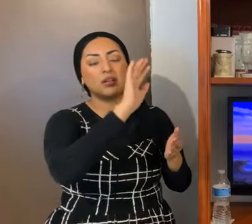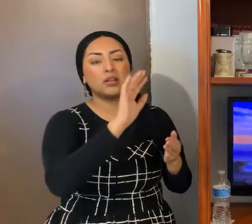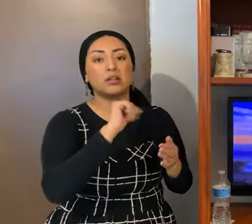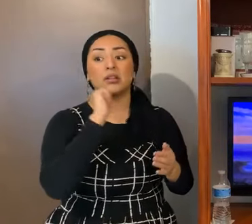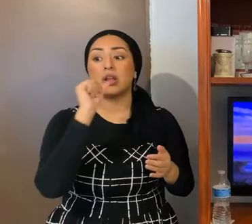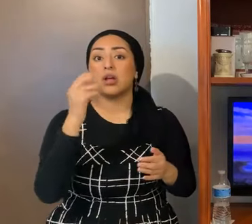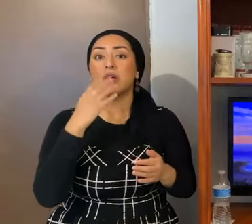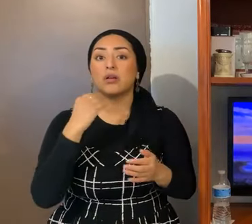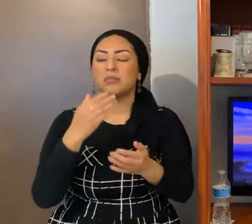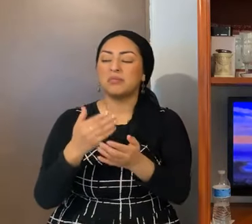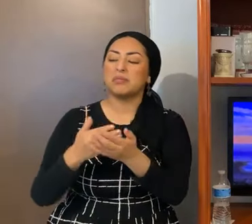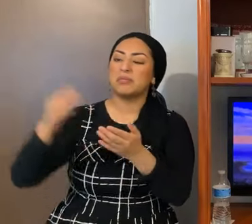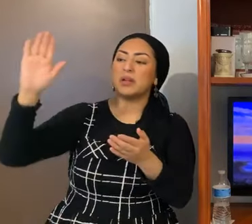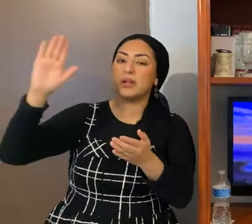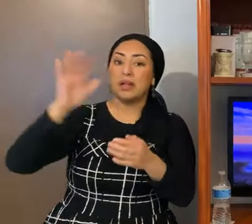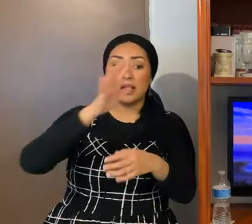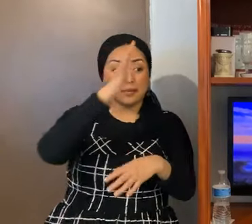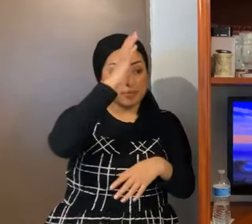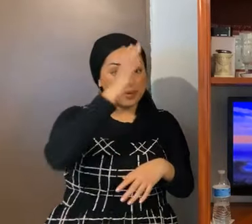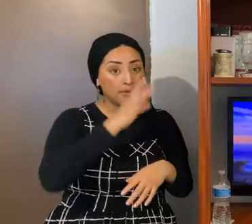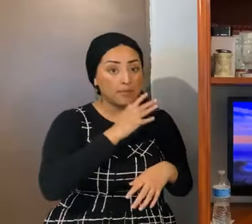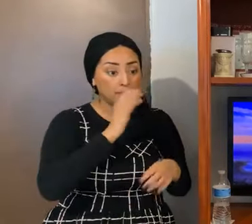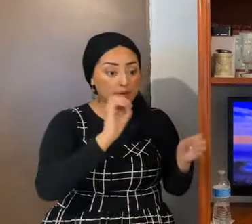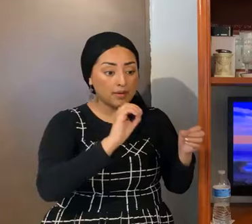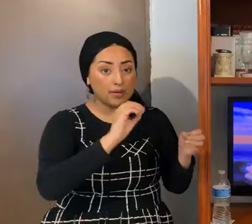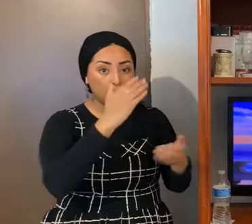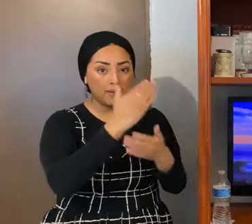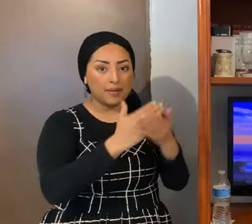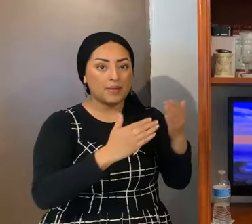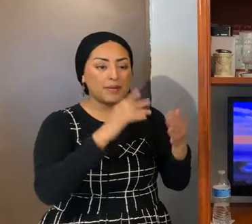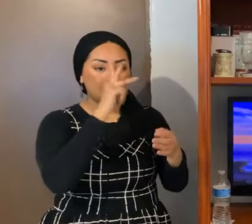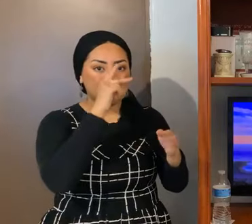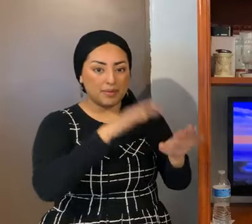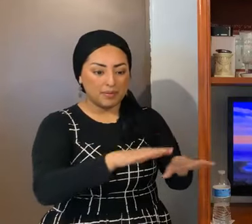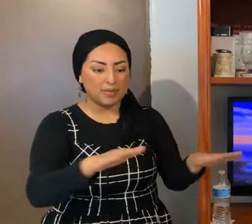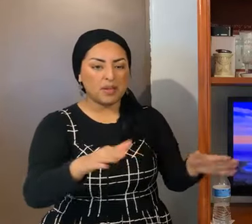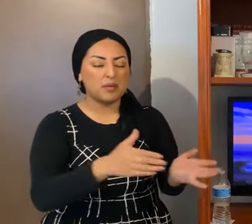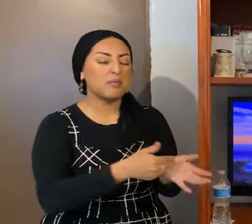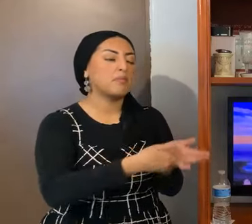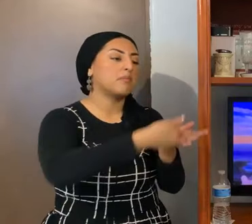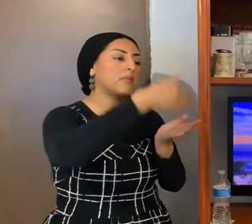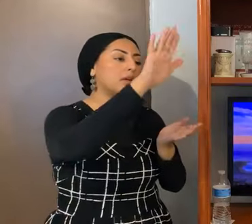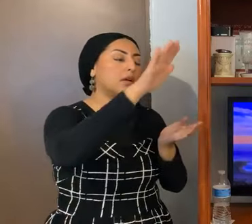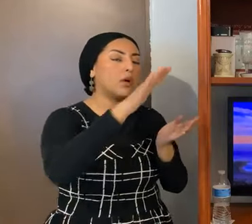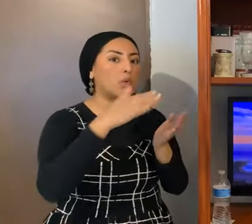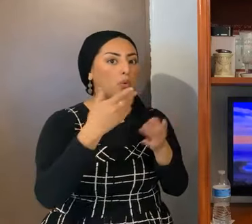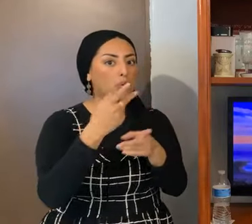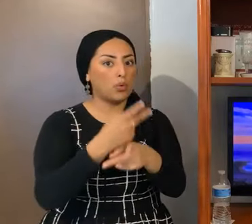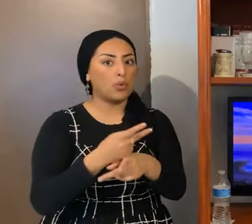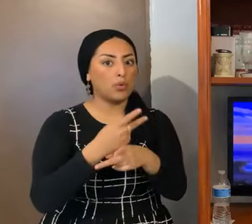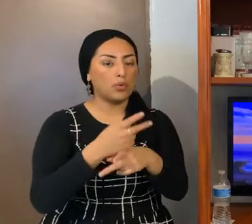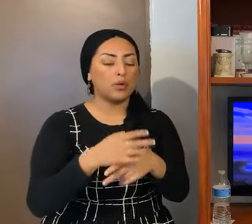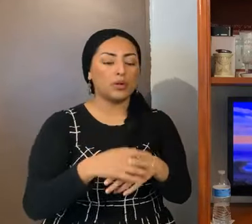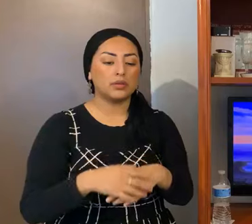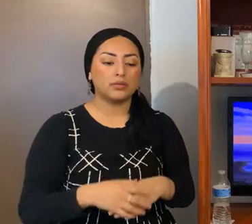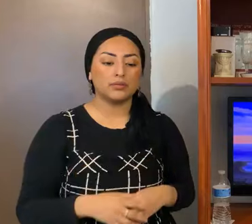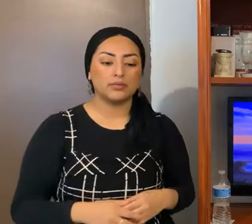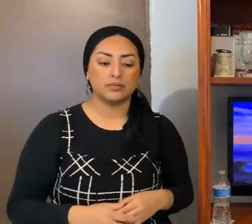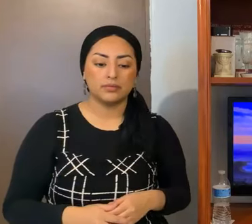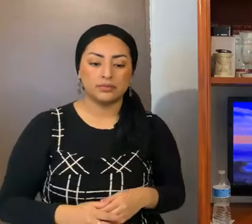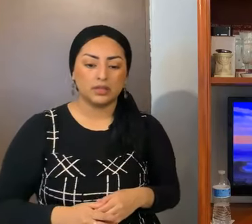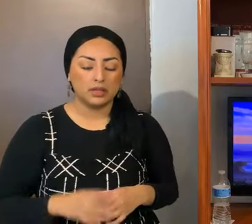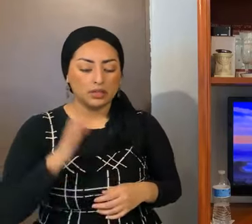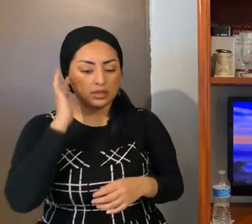ti, al huérfano y a la viuda despojaron en ti. Vean cómo se refiere a lo mismo que vimos en primera de Juan 3:15, aborrecer,